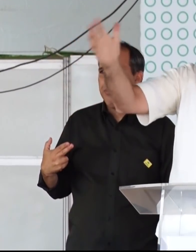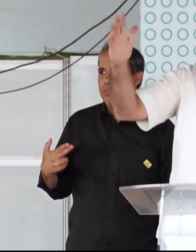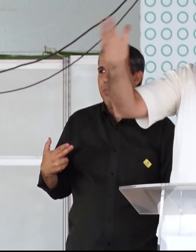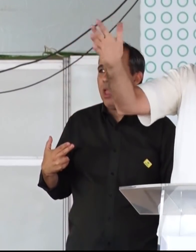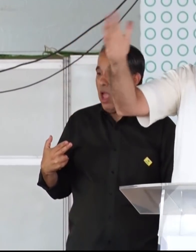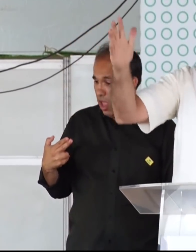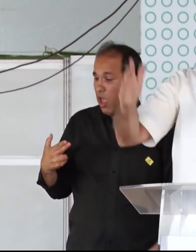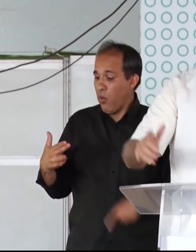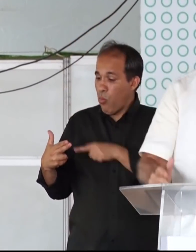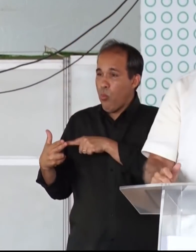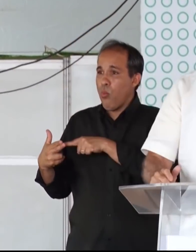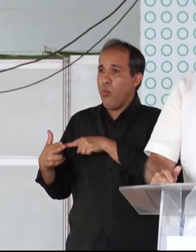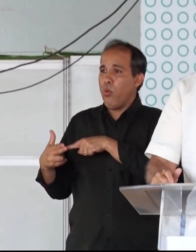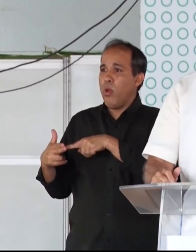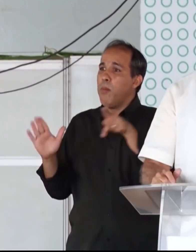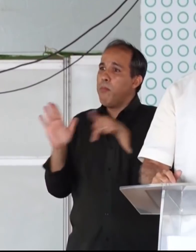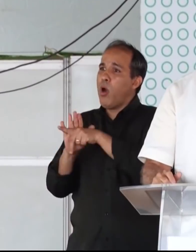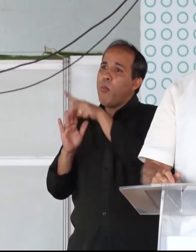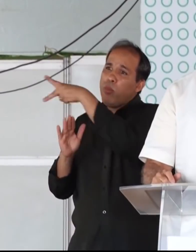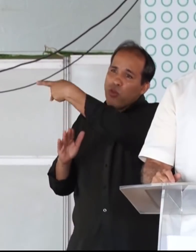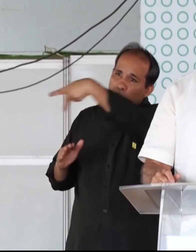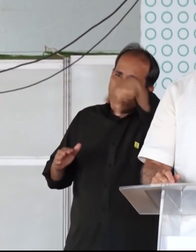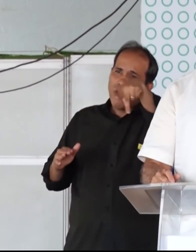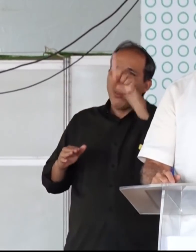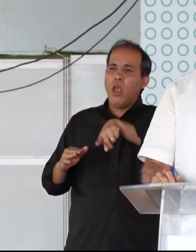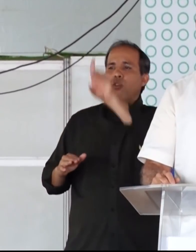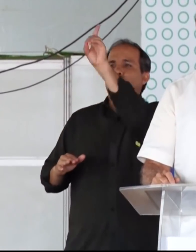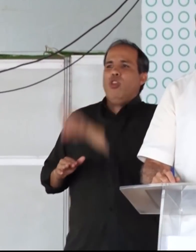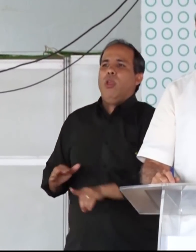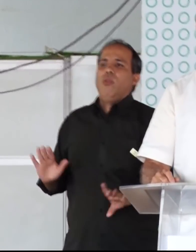Arma é um direito de vocês.